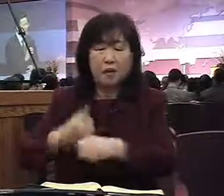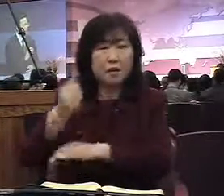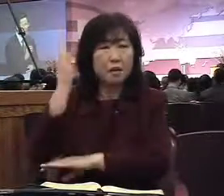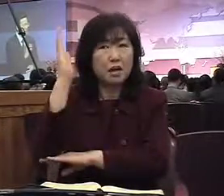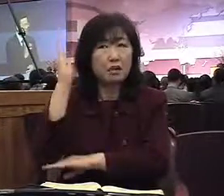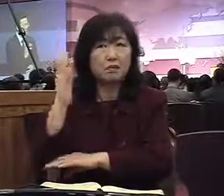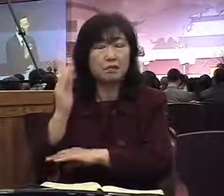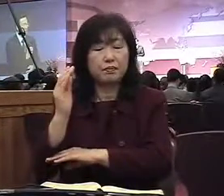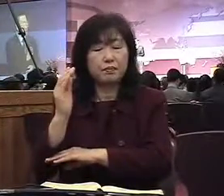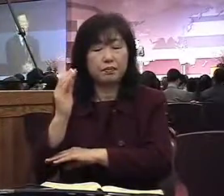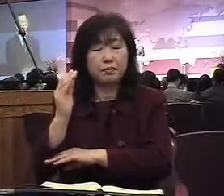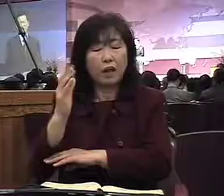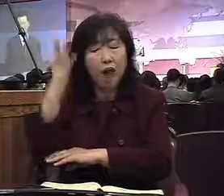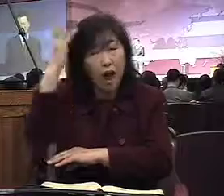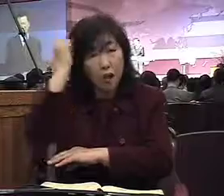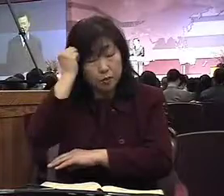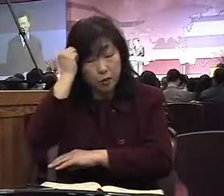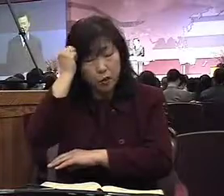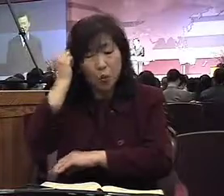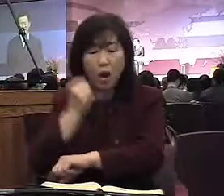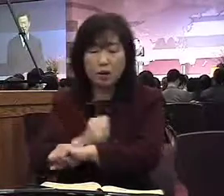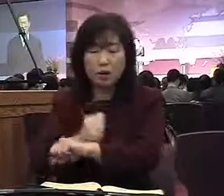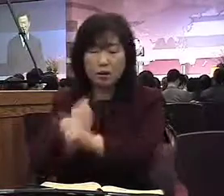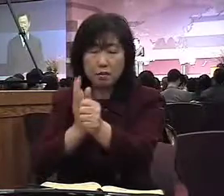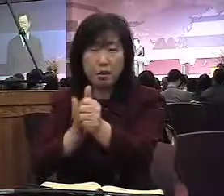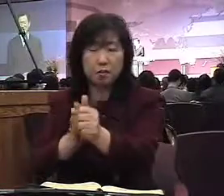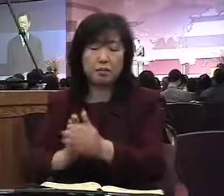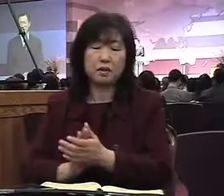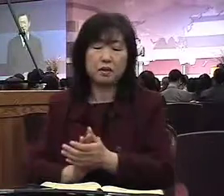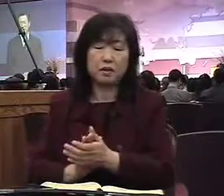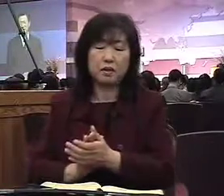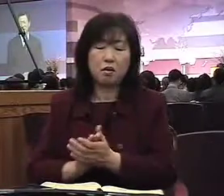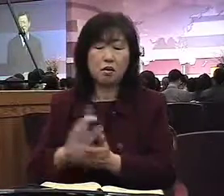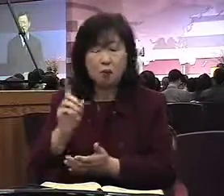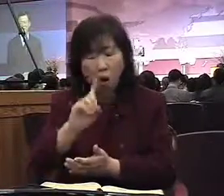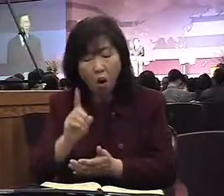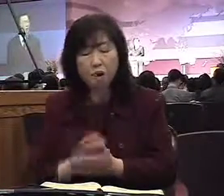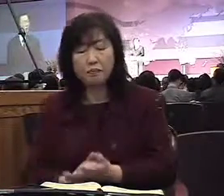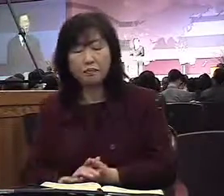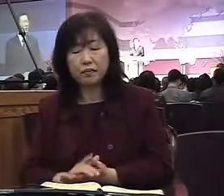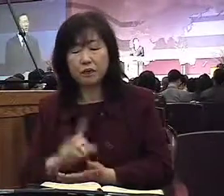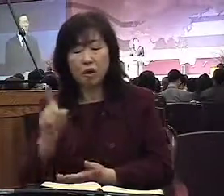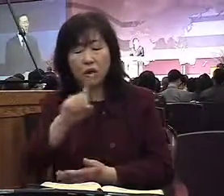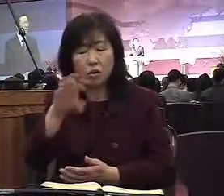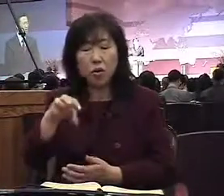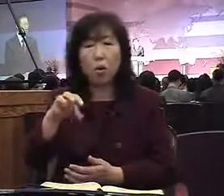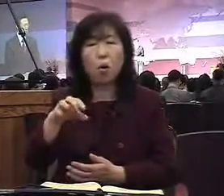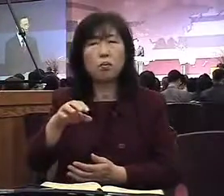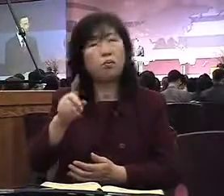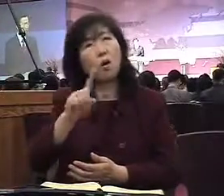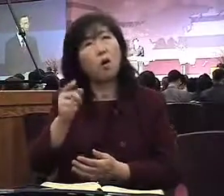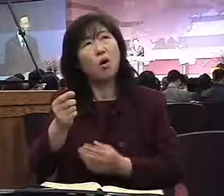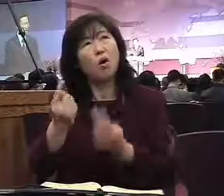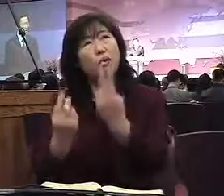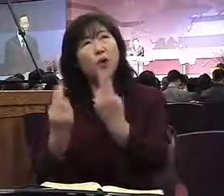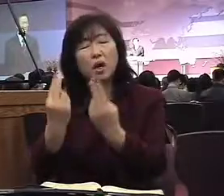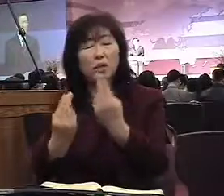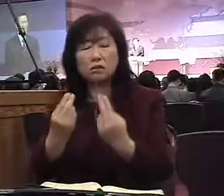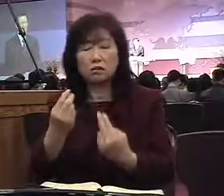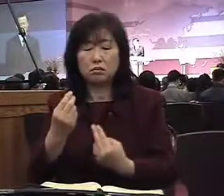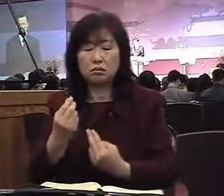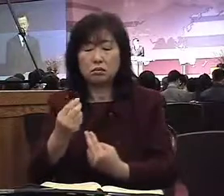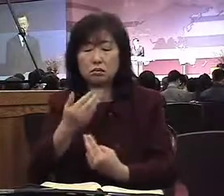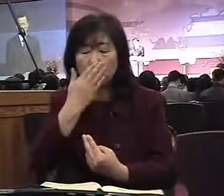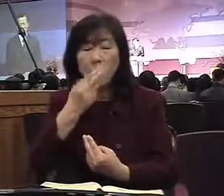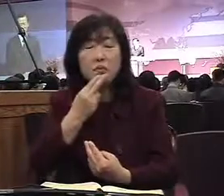말씀을 암송하시기를 바랍니다. 이 암송은 뭐 그 어느 것과 비교할 수 없는 그런 놀라운 하나님의